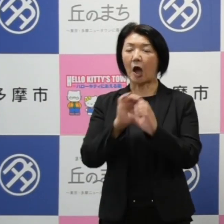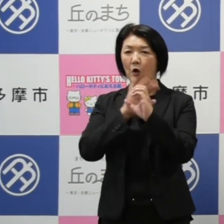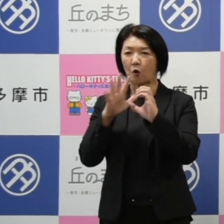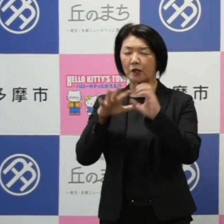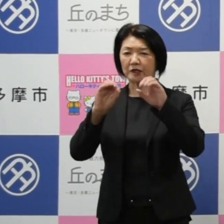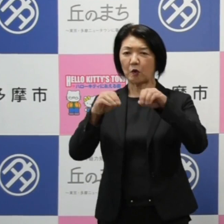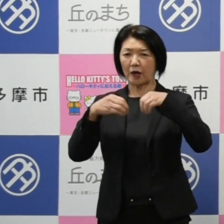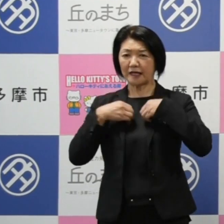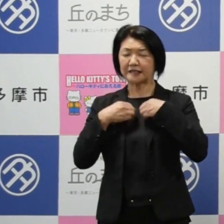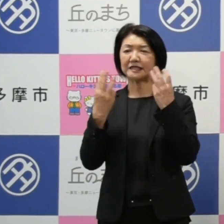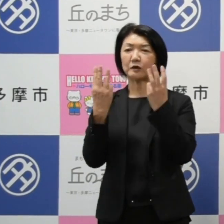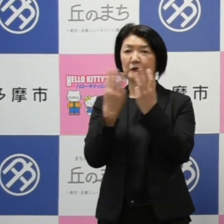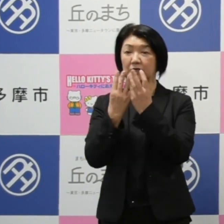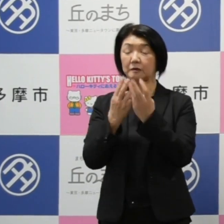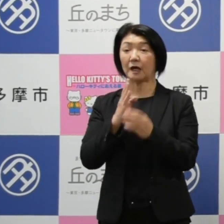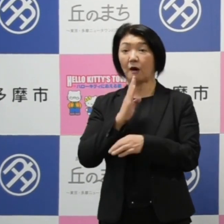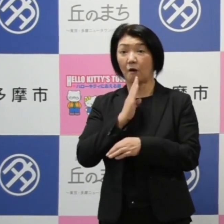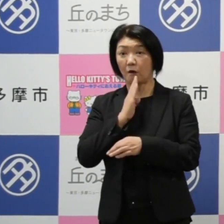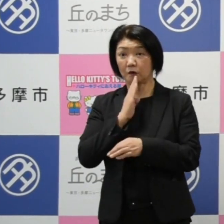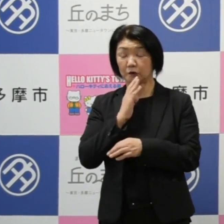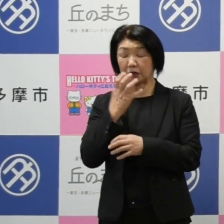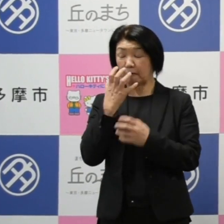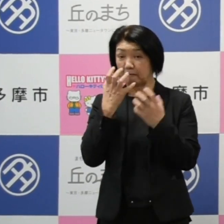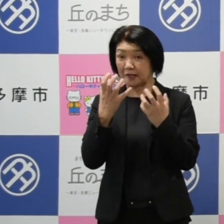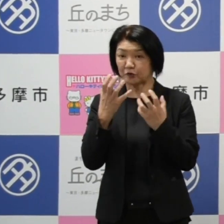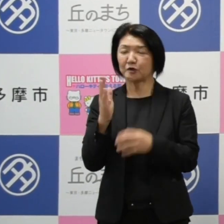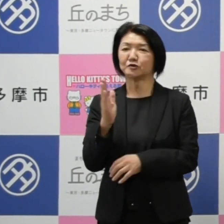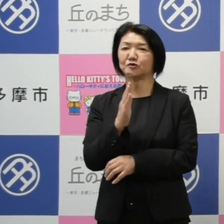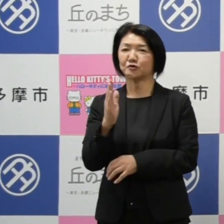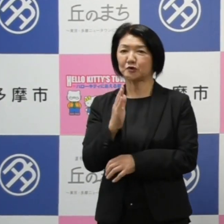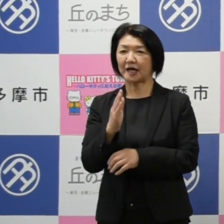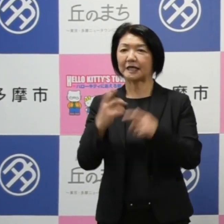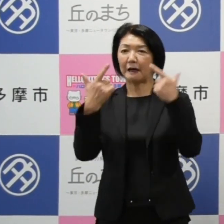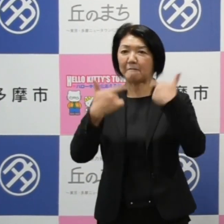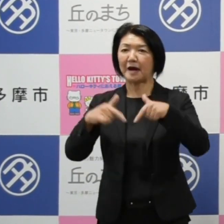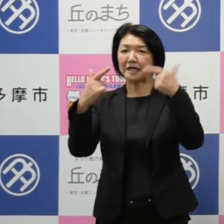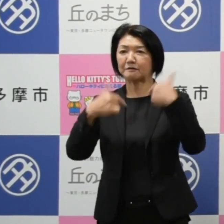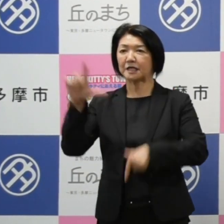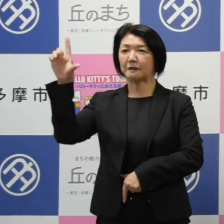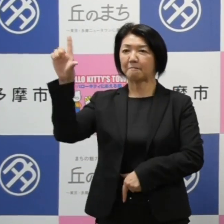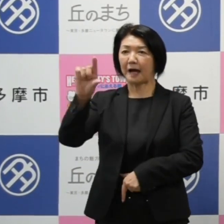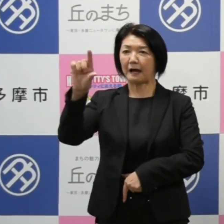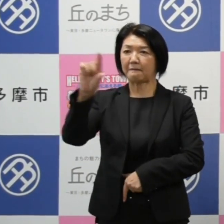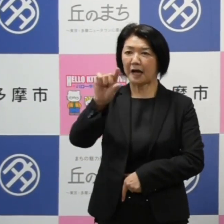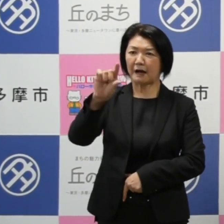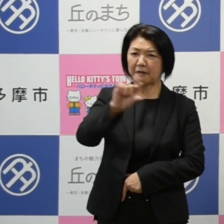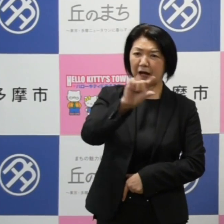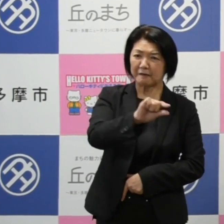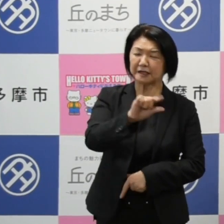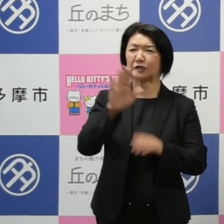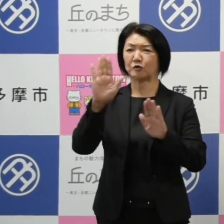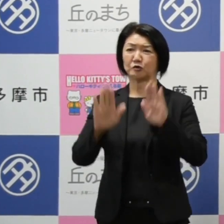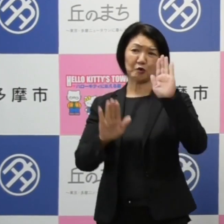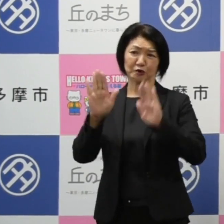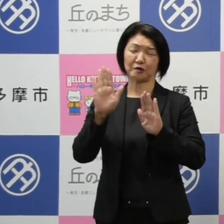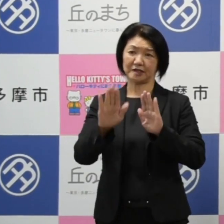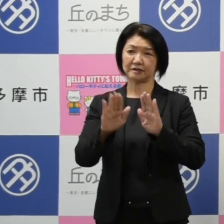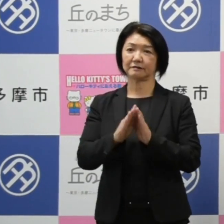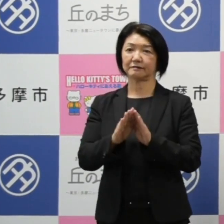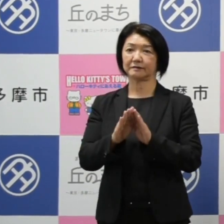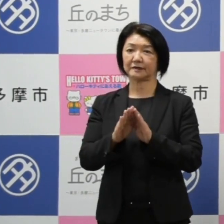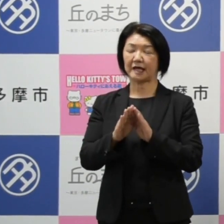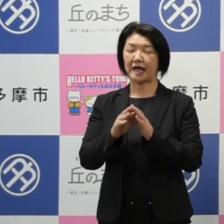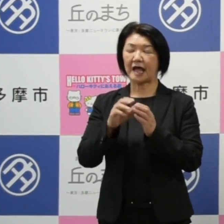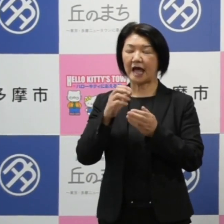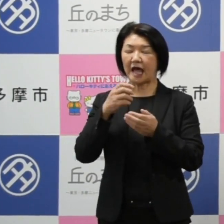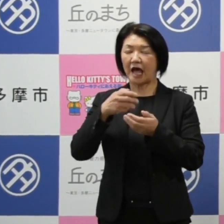は本当にびっくりするくらい急激に減少しています。飲食店の営